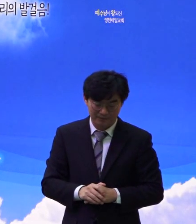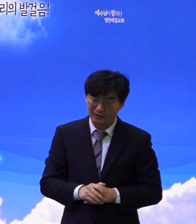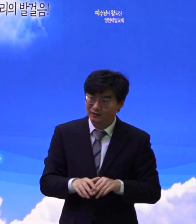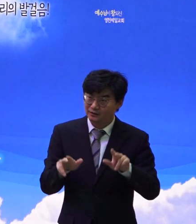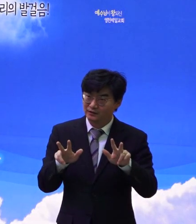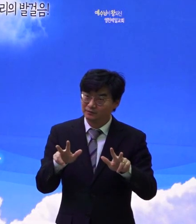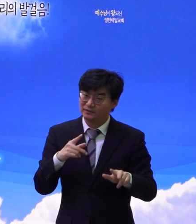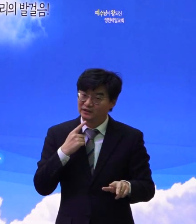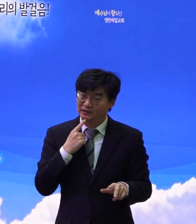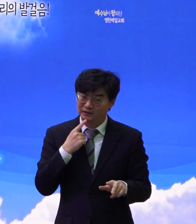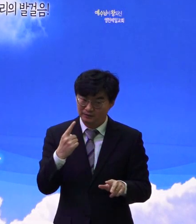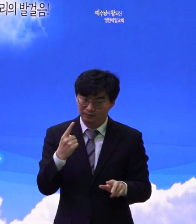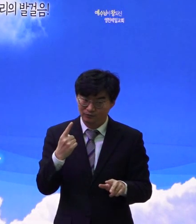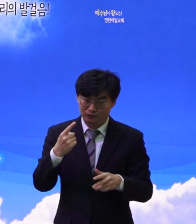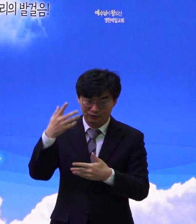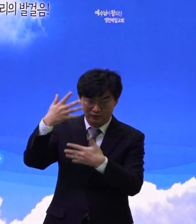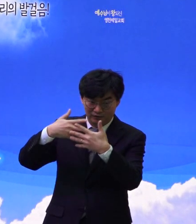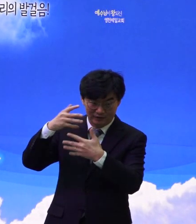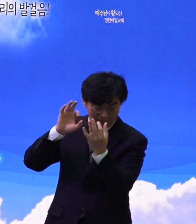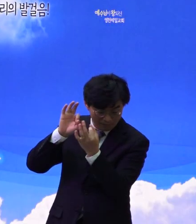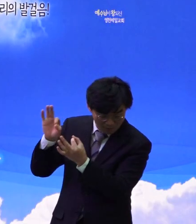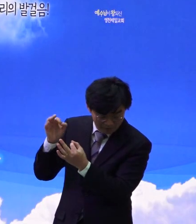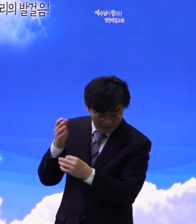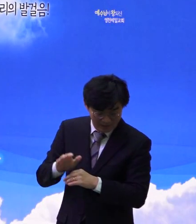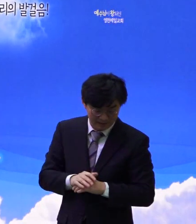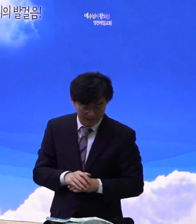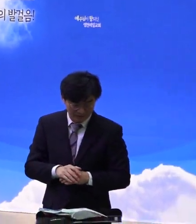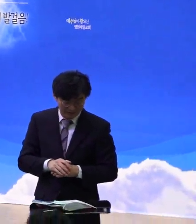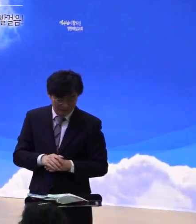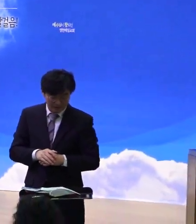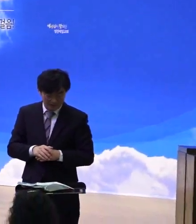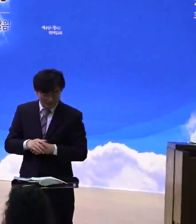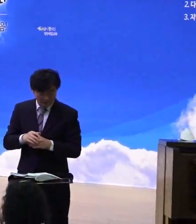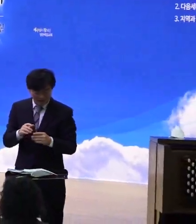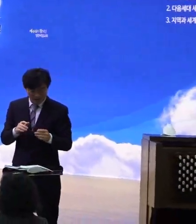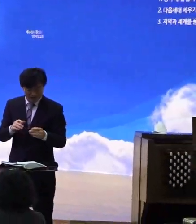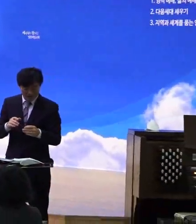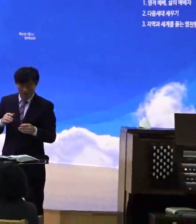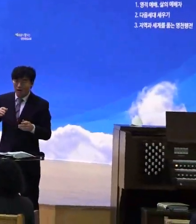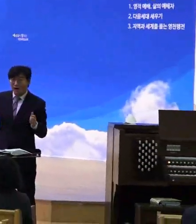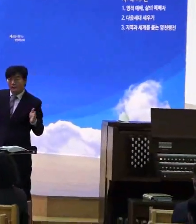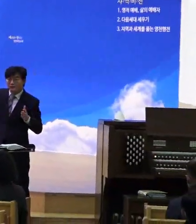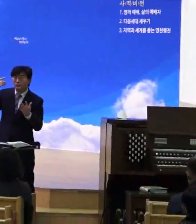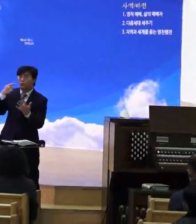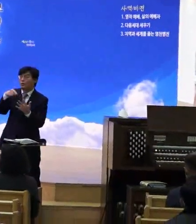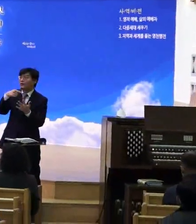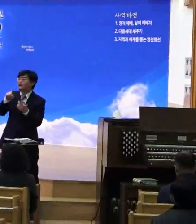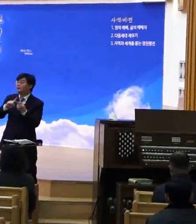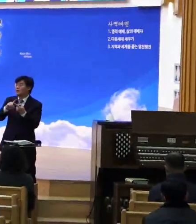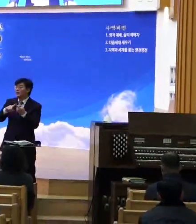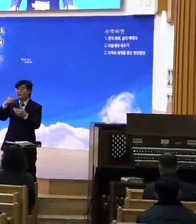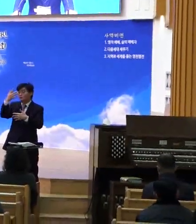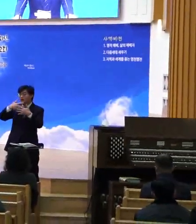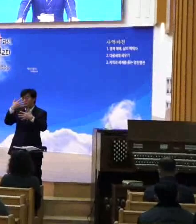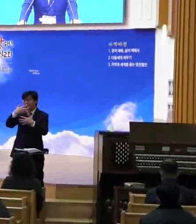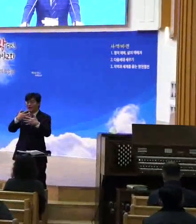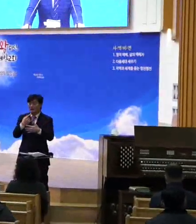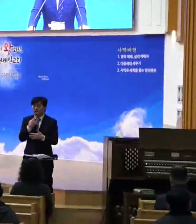함께 보시겠는데요. 자녀교육 온라인 세미나에 대한 영상입니다. 영상을 보신 후에 포항극동방송